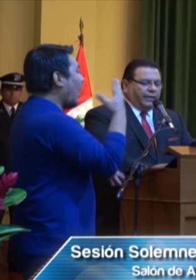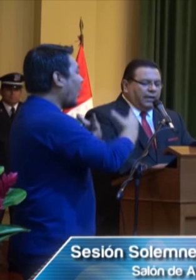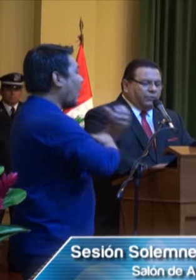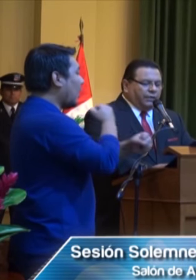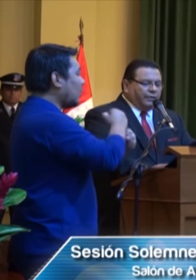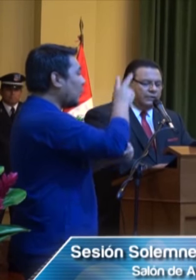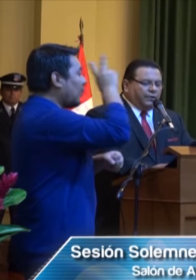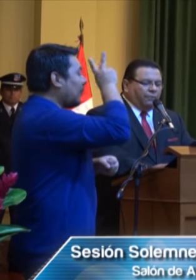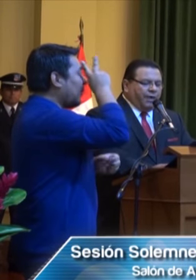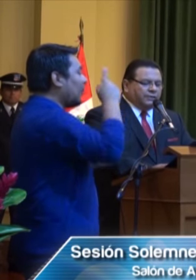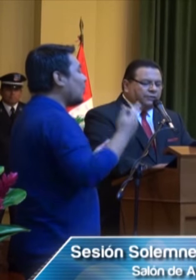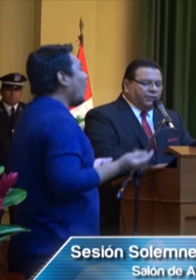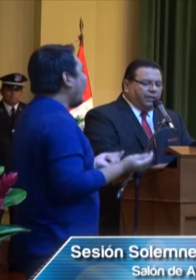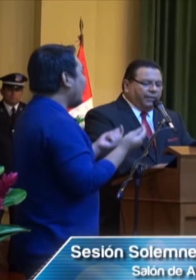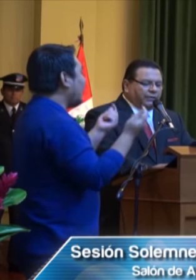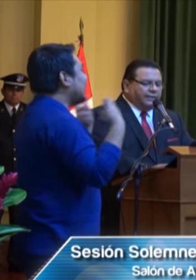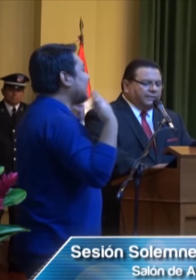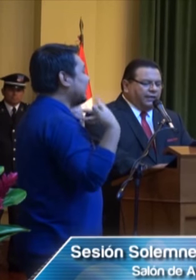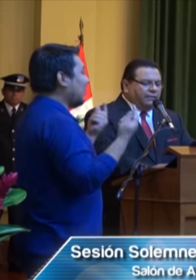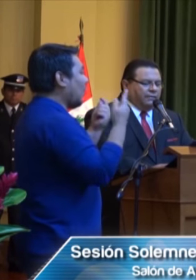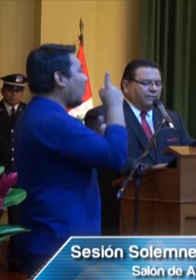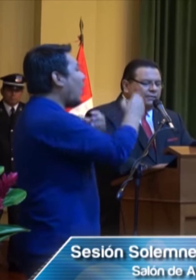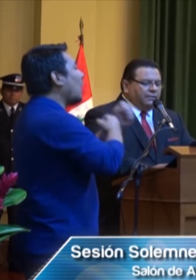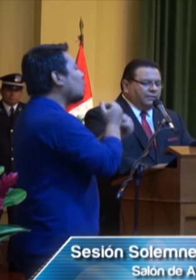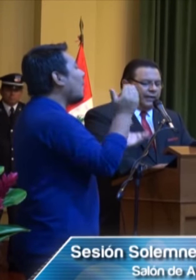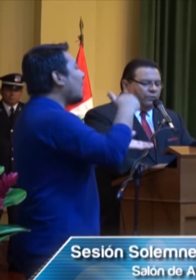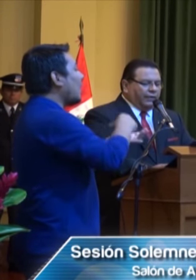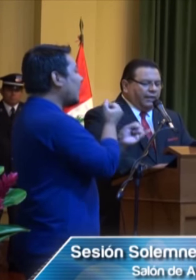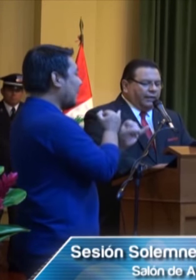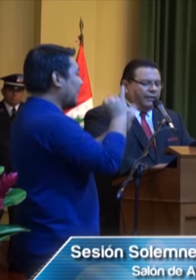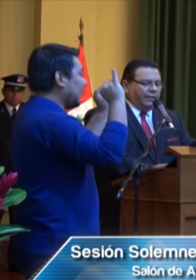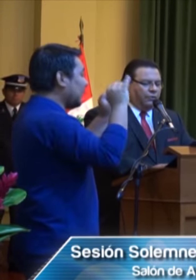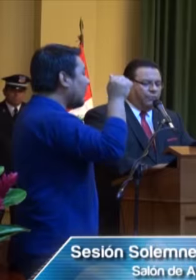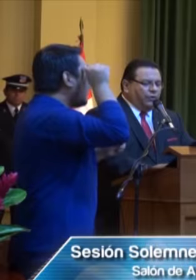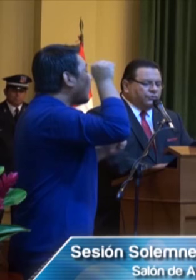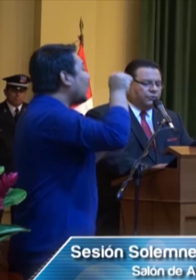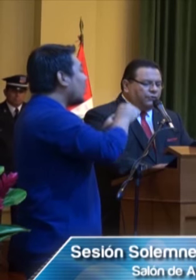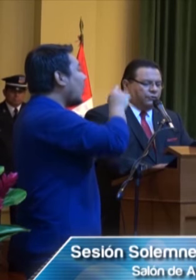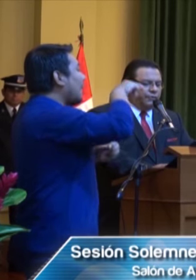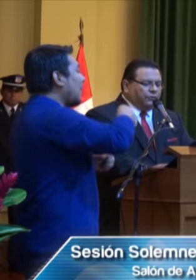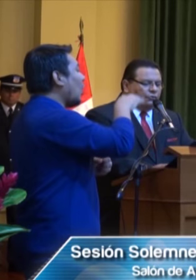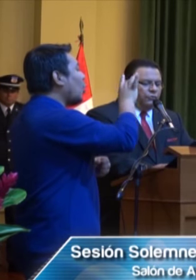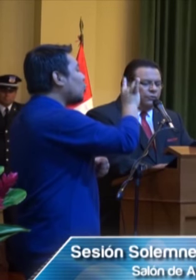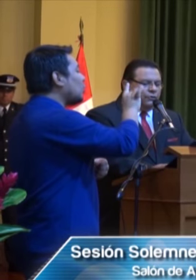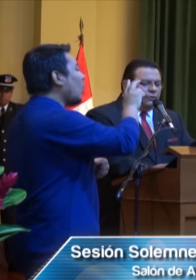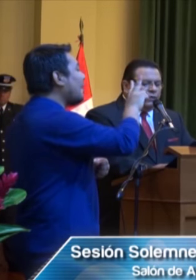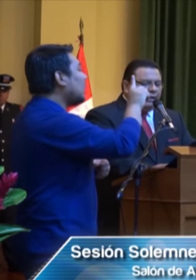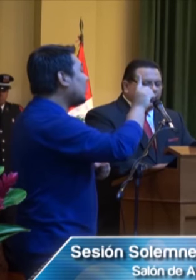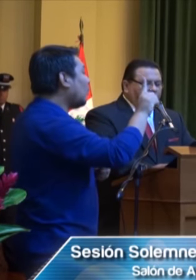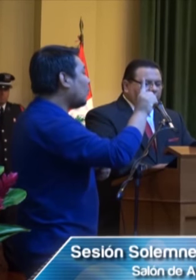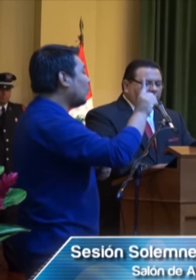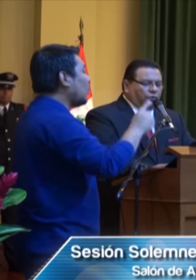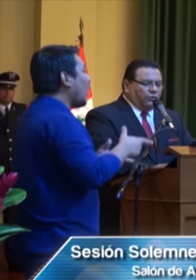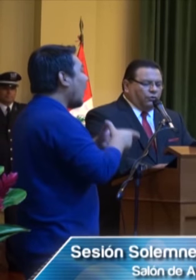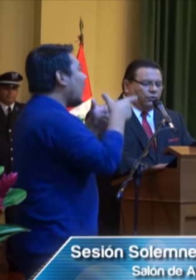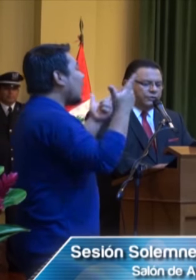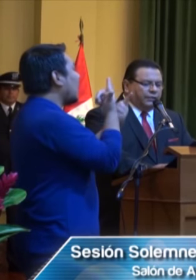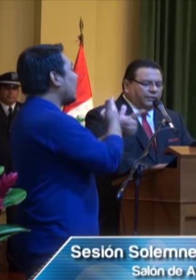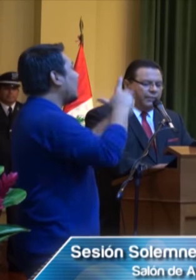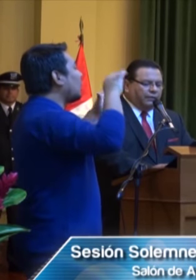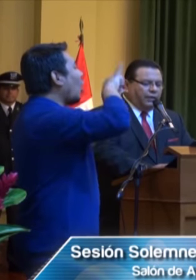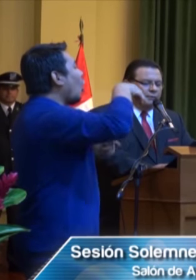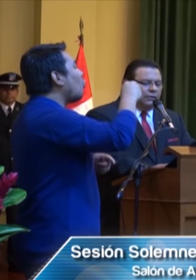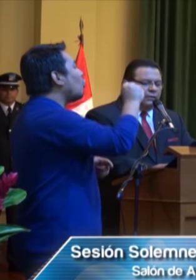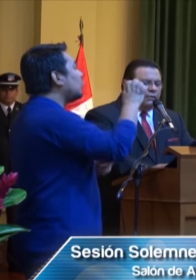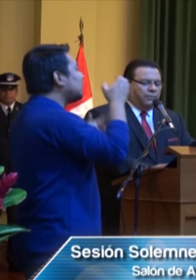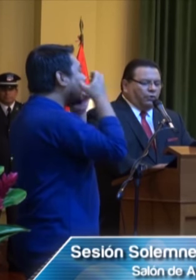Perú festeja un aniversario más de su independencia. Se recuerda que en el año 1821, el gran libertador don José